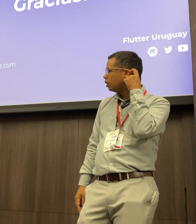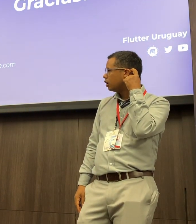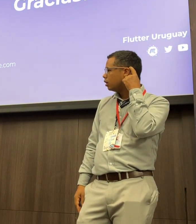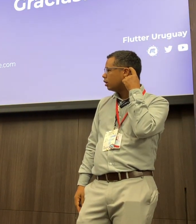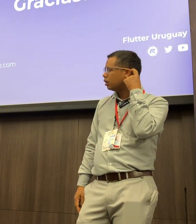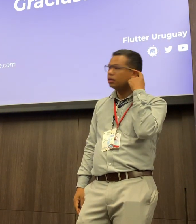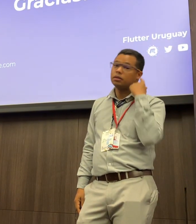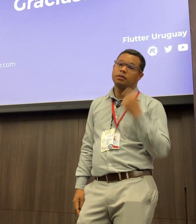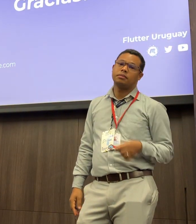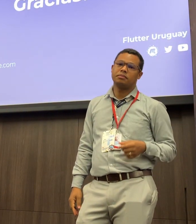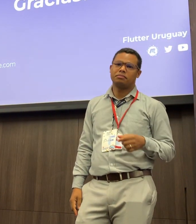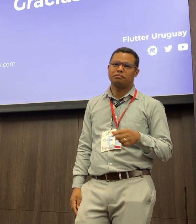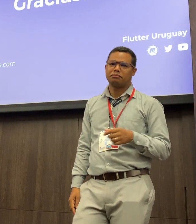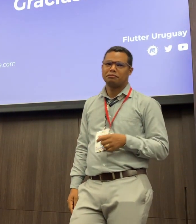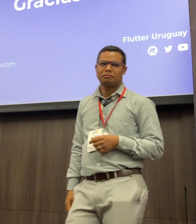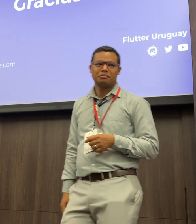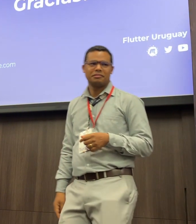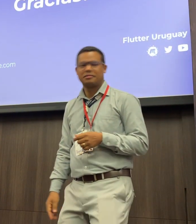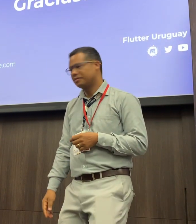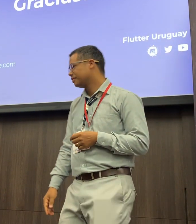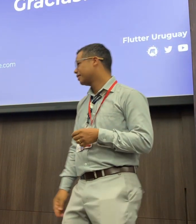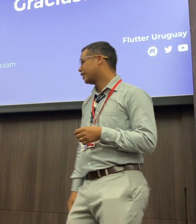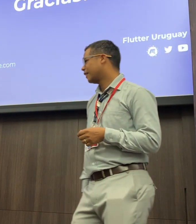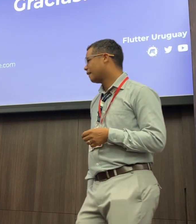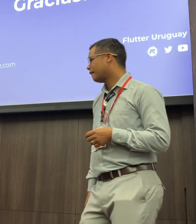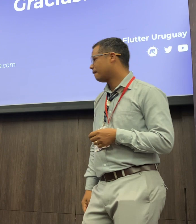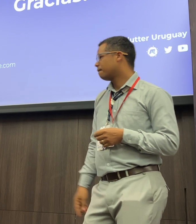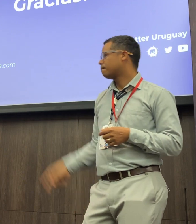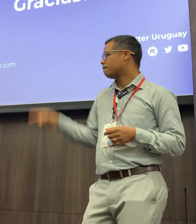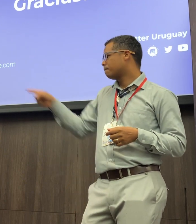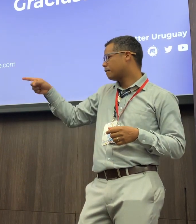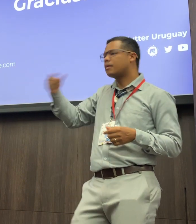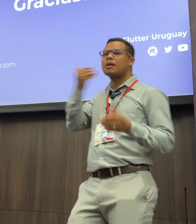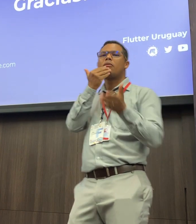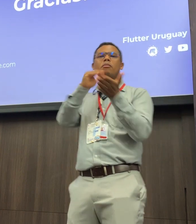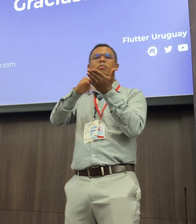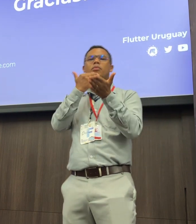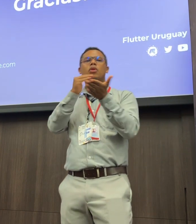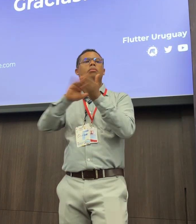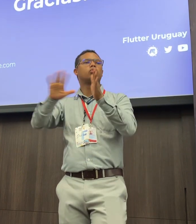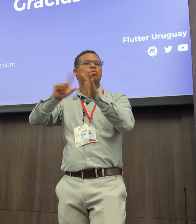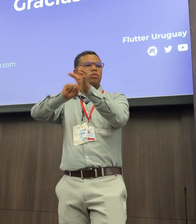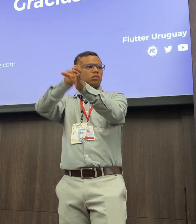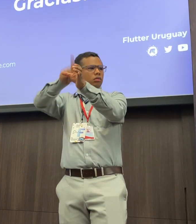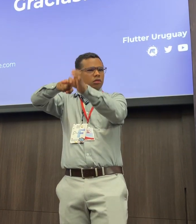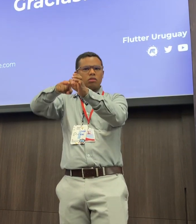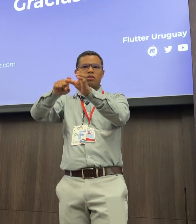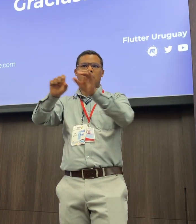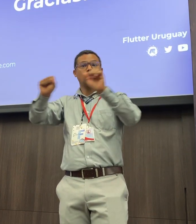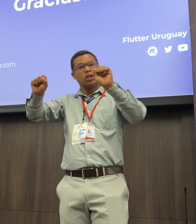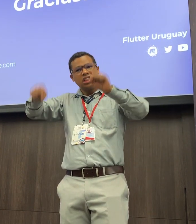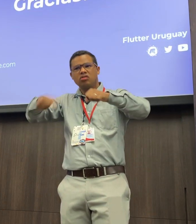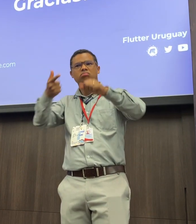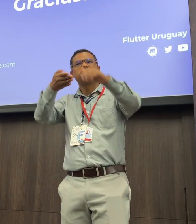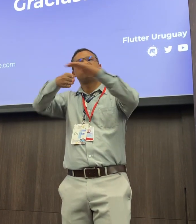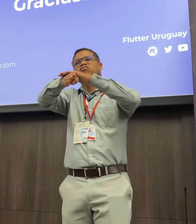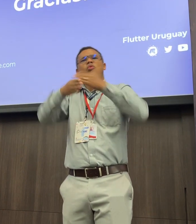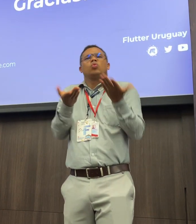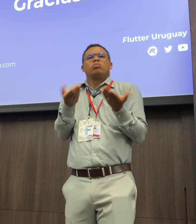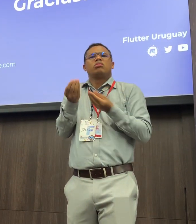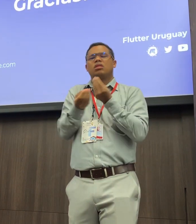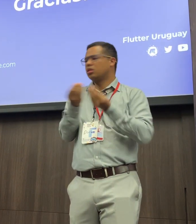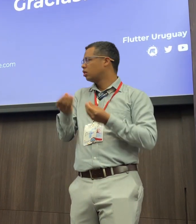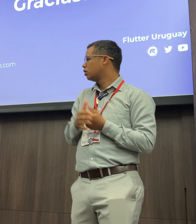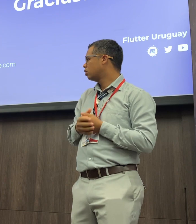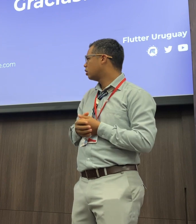Una pregunta. En la parte de manejo de credenciales de autorización, ¿cómo se manejarían con gRPC? Bien, sí, es algo